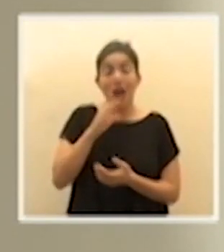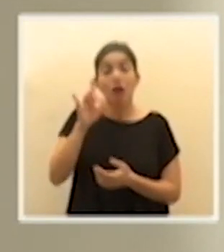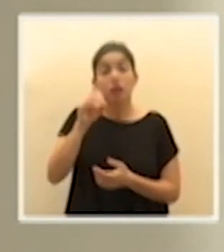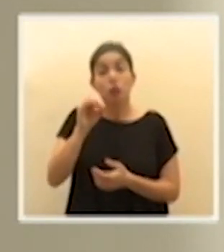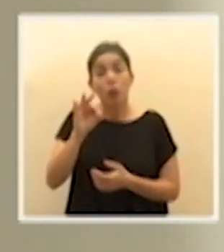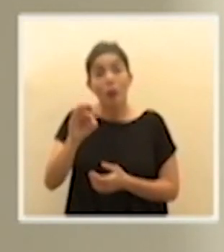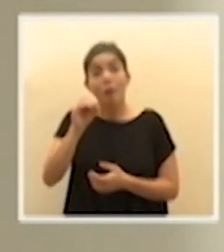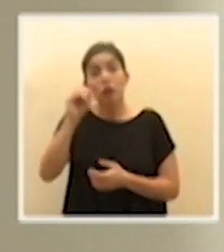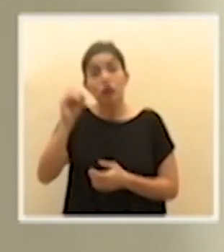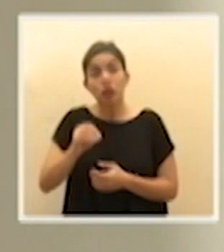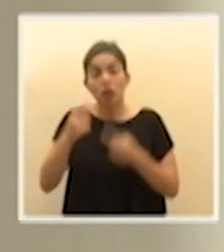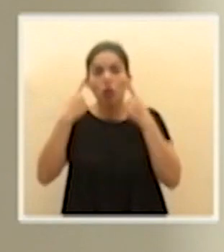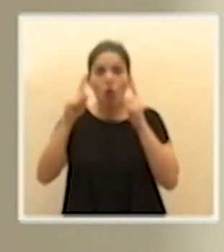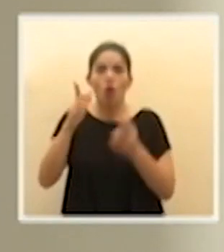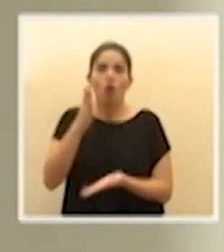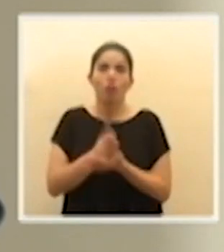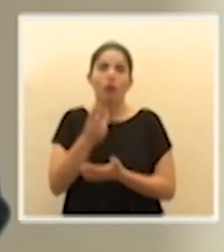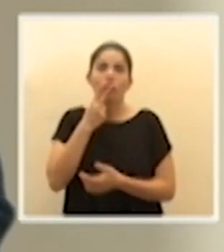fumar.